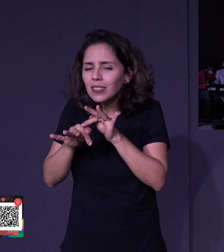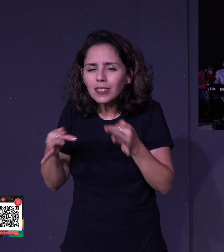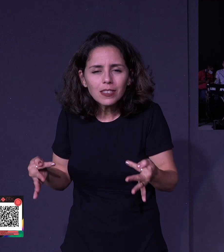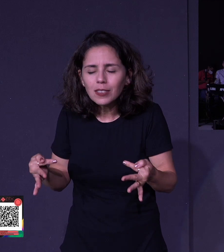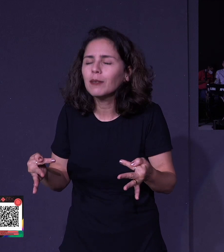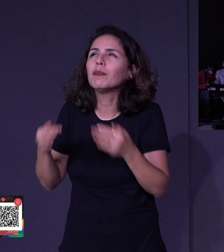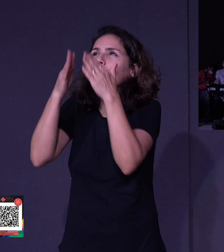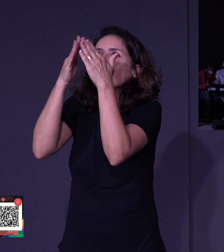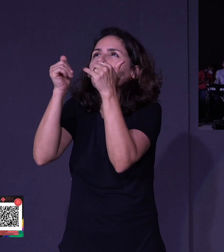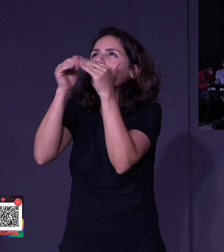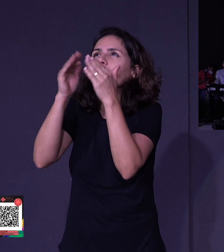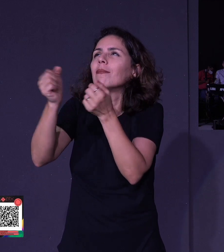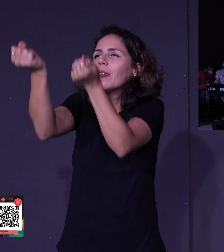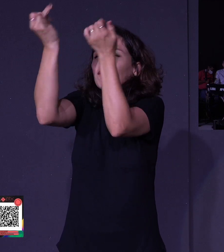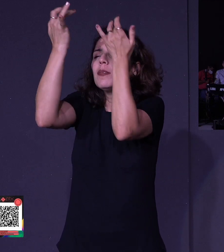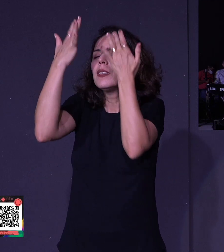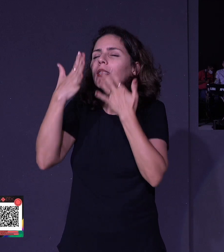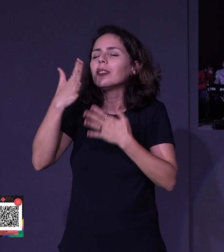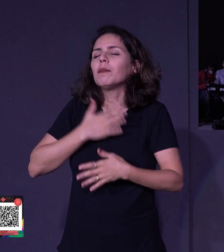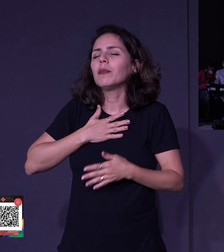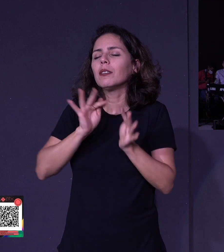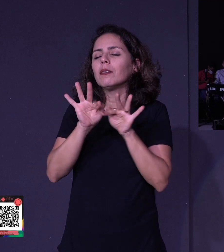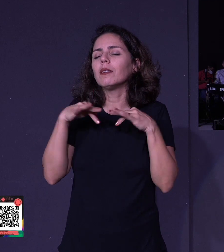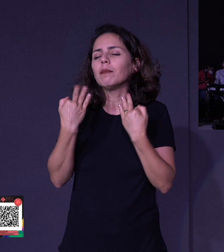nosso lar e sobre a nossa descendência.